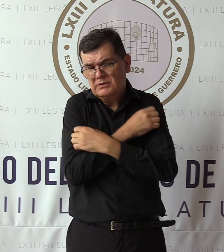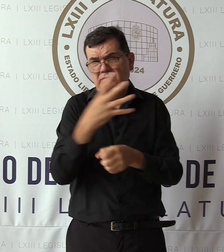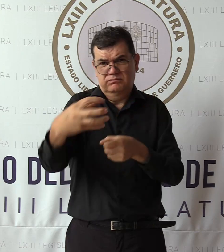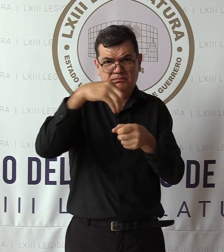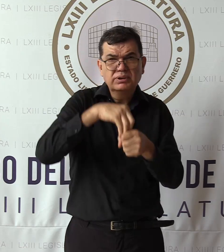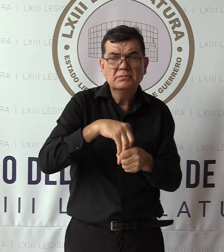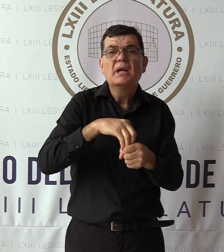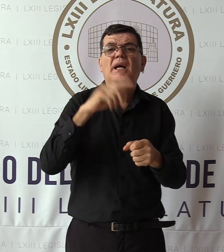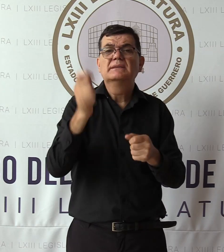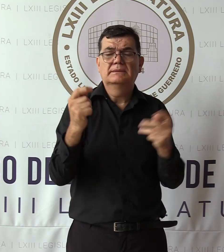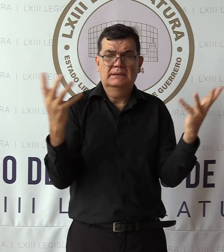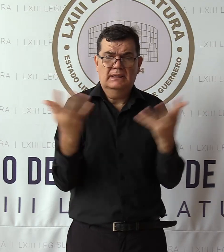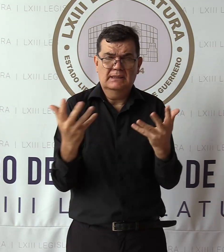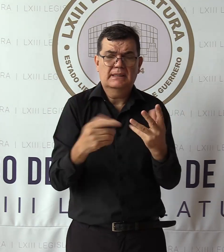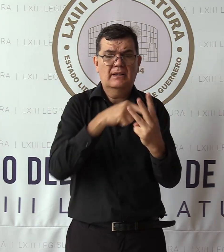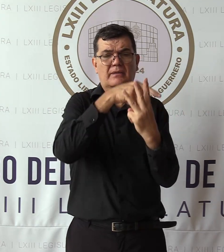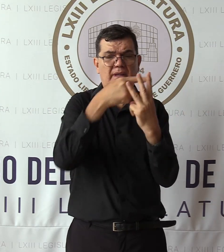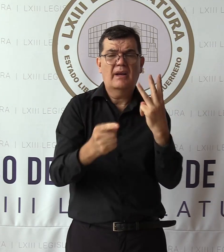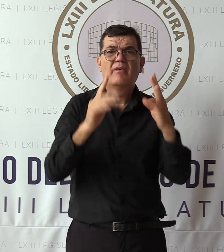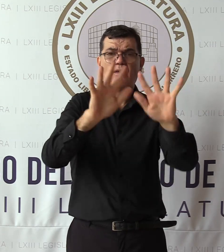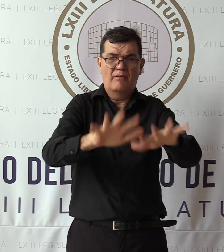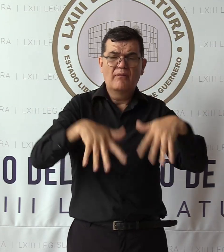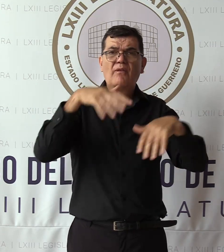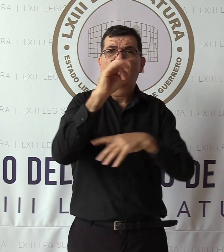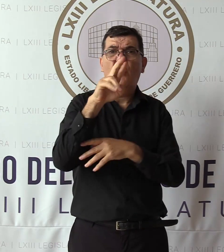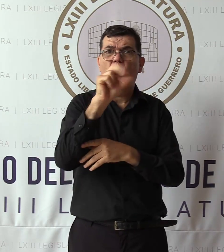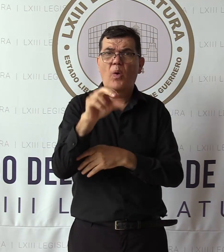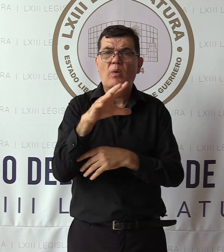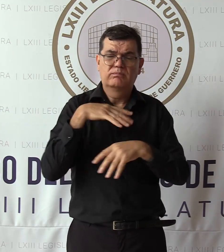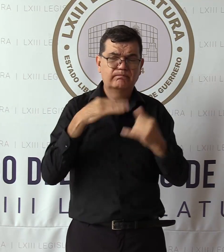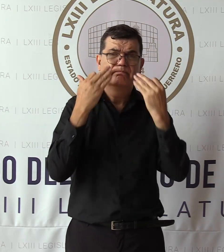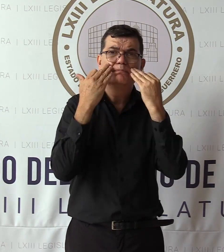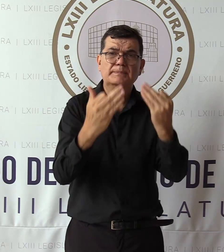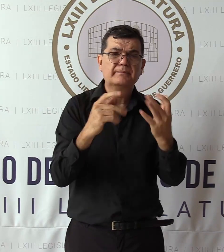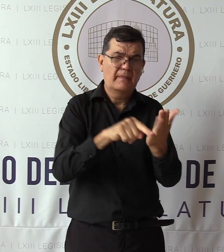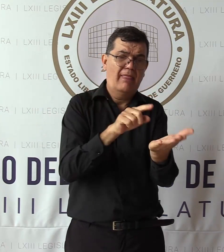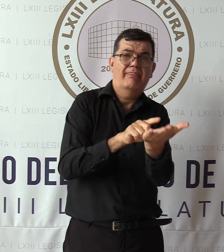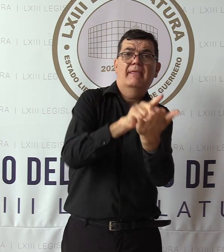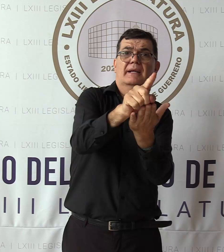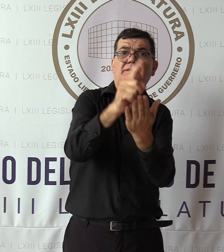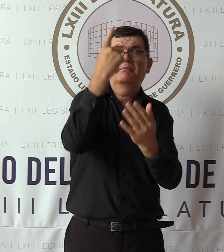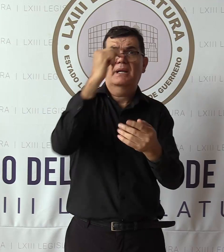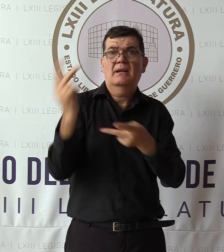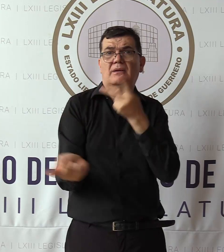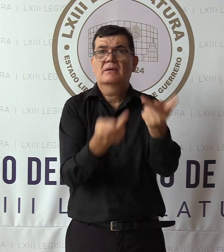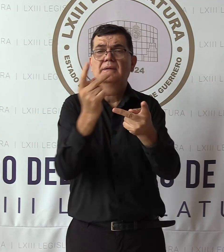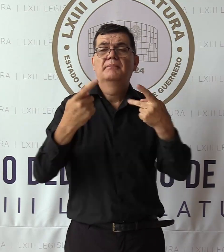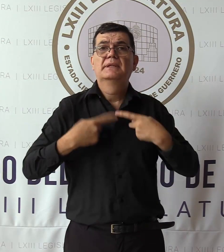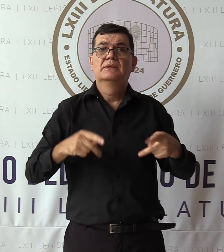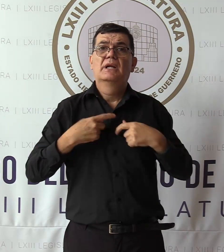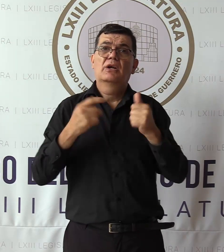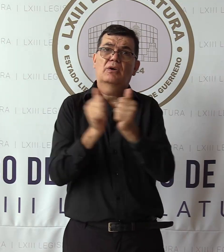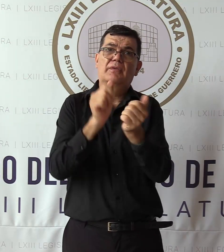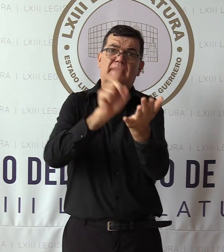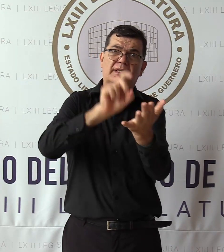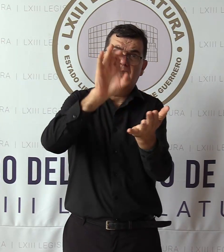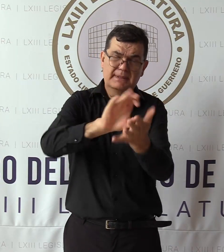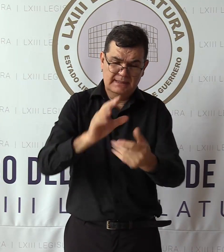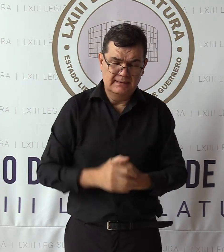la realización de 3 foros presenciales denominados el derecho a la consulta de las personas con discapacidad. El objetivo